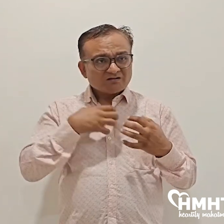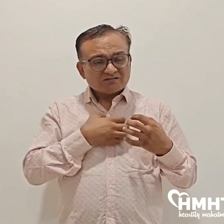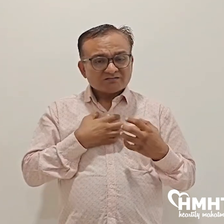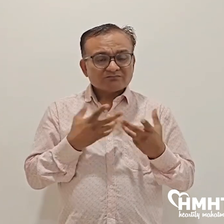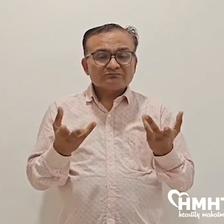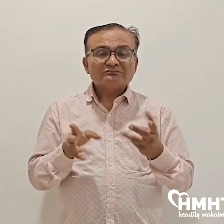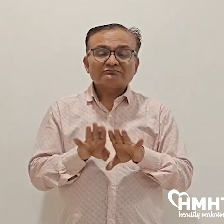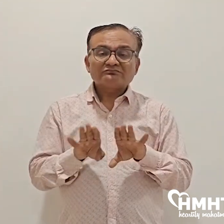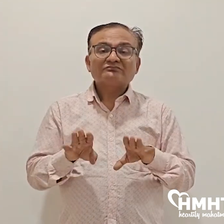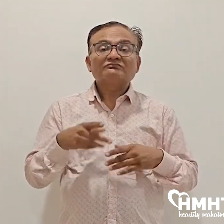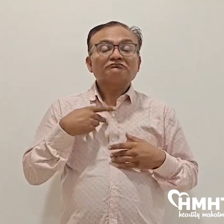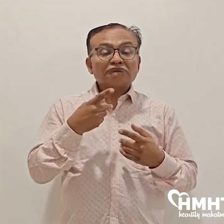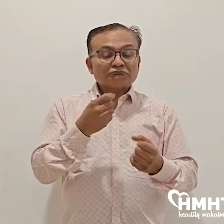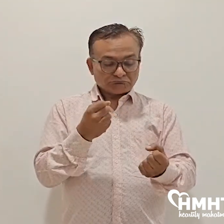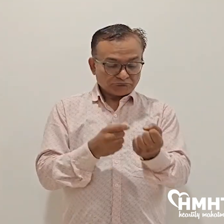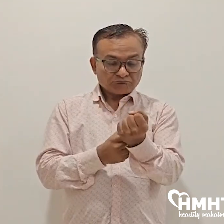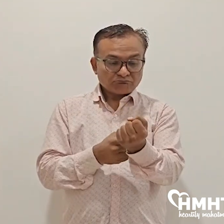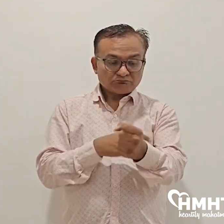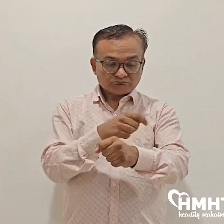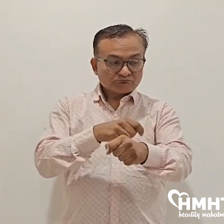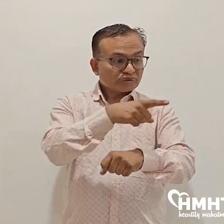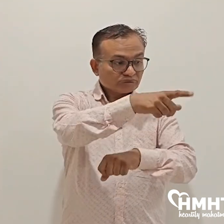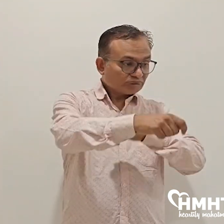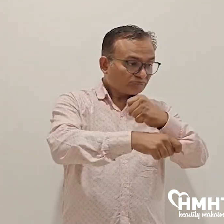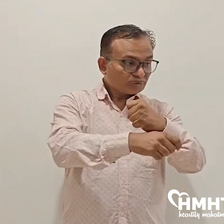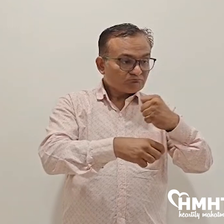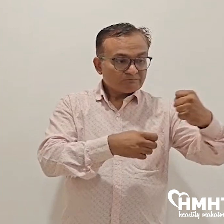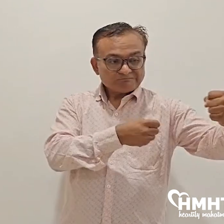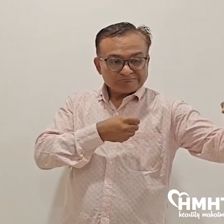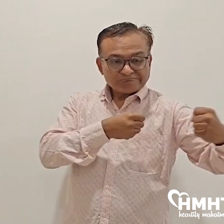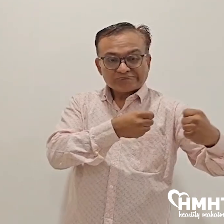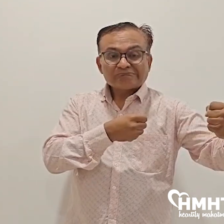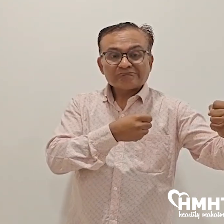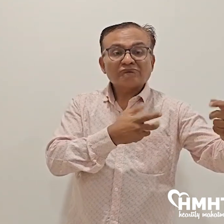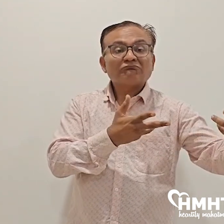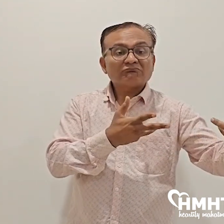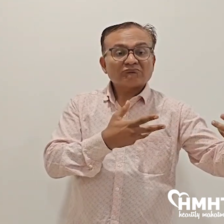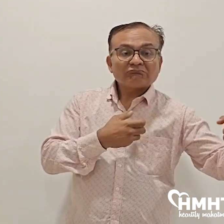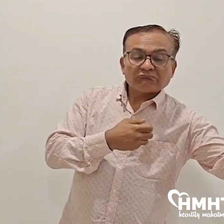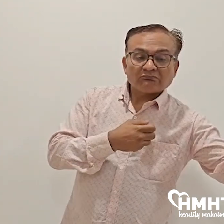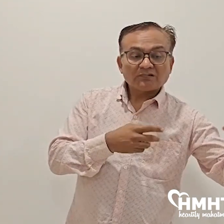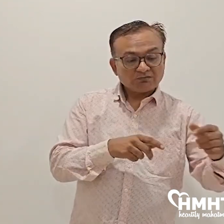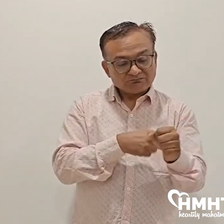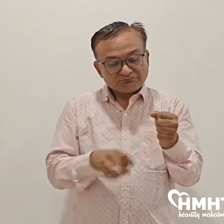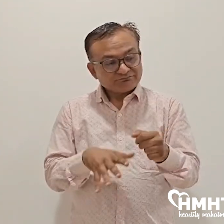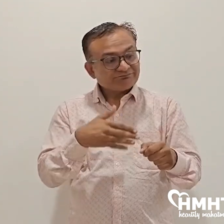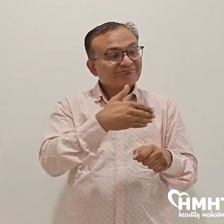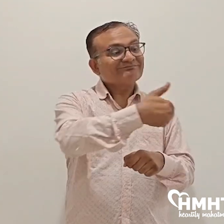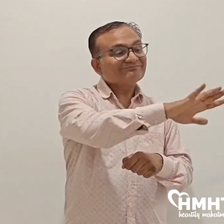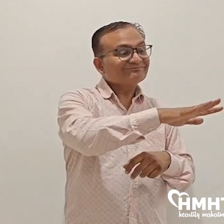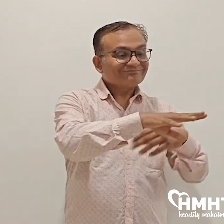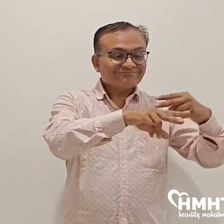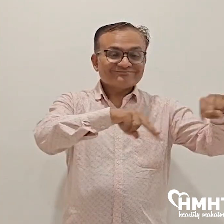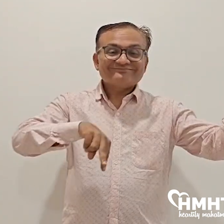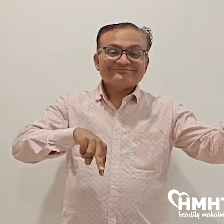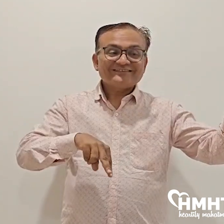તને ખેંચાય ને, તો તું ખેંચે તો મને ખેંચાય, પણ મેં છોડી દીધું પછી મને ખેંચાય? એવું તું કુદાકૂદ કરે તો મને